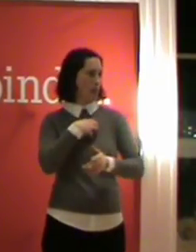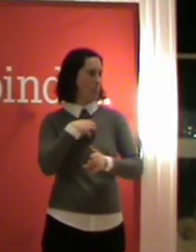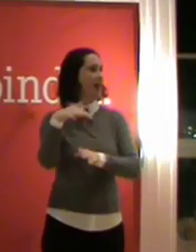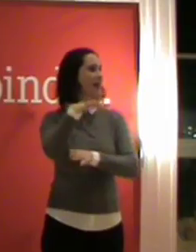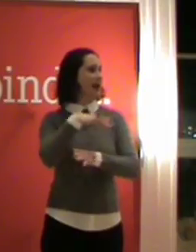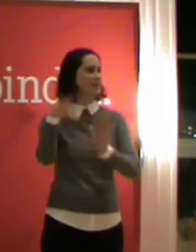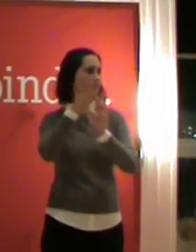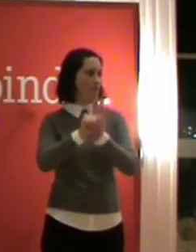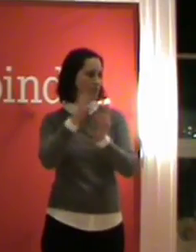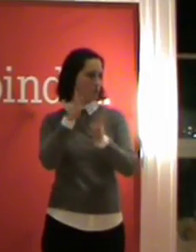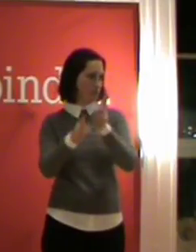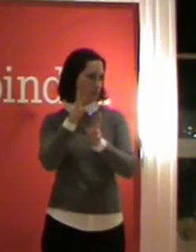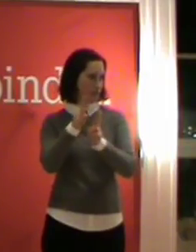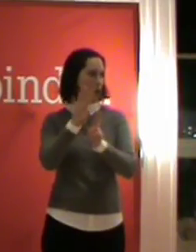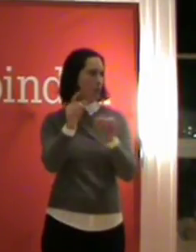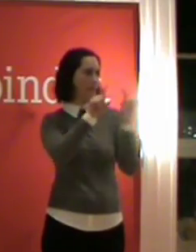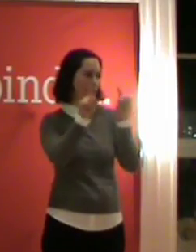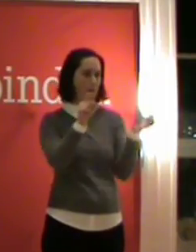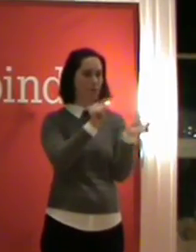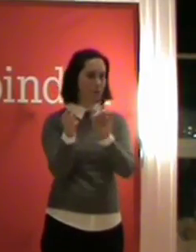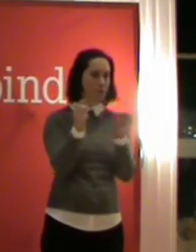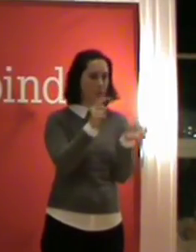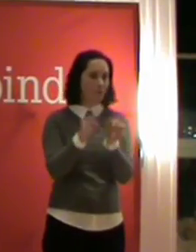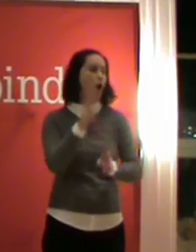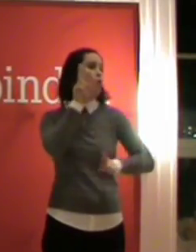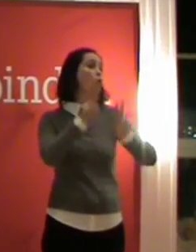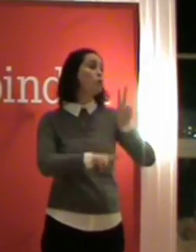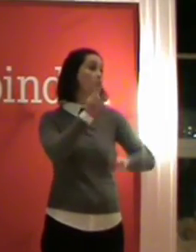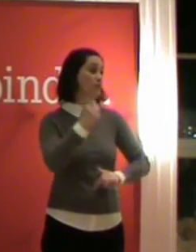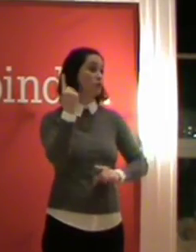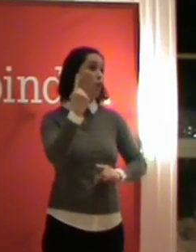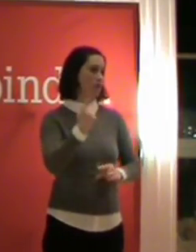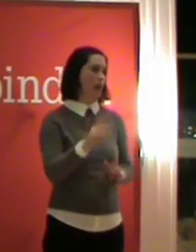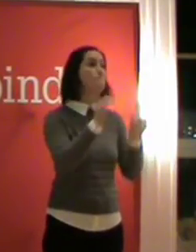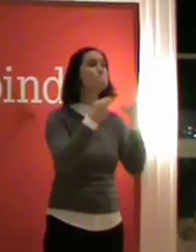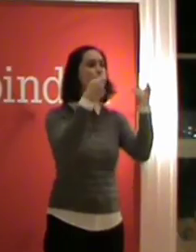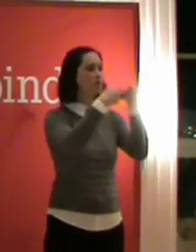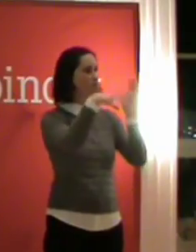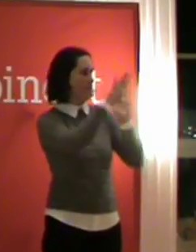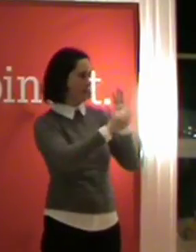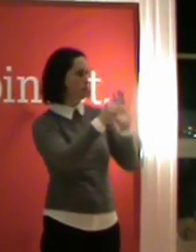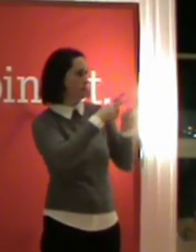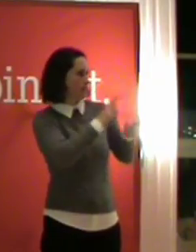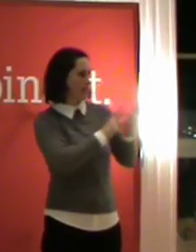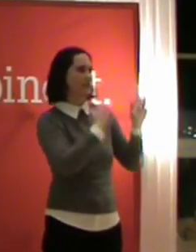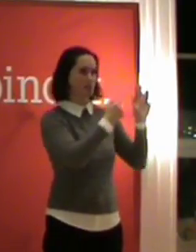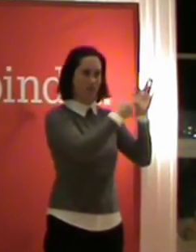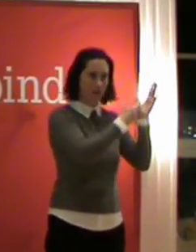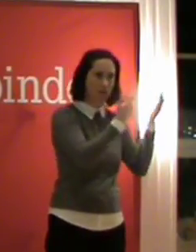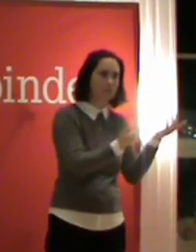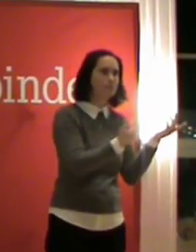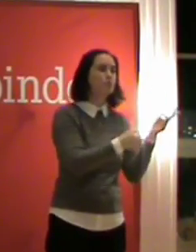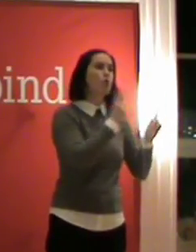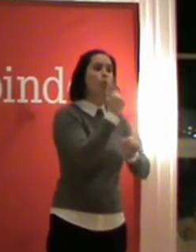sich damit befasst, haben unterschiedlich geurteilt. Das Bundesverfassungsgericht hat